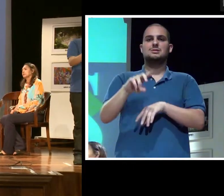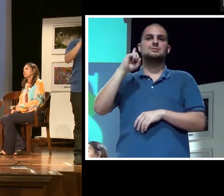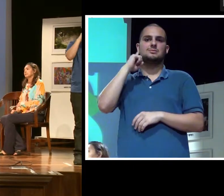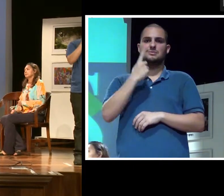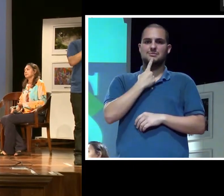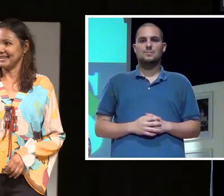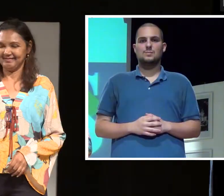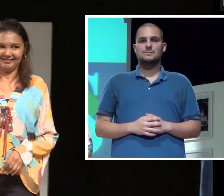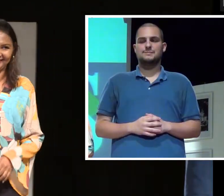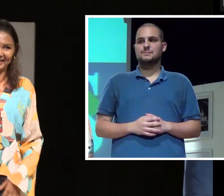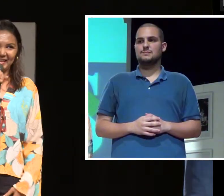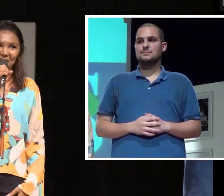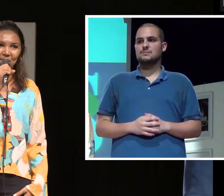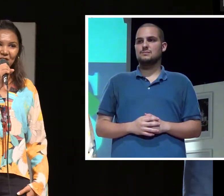Surdos.